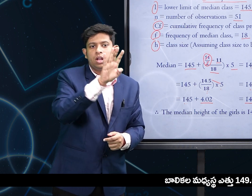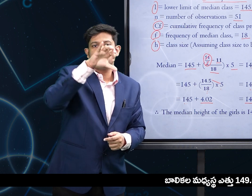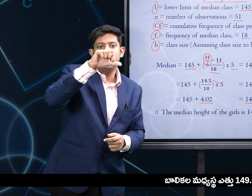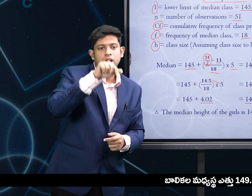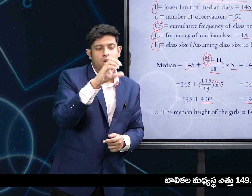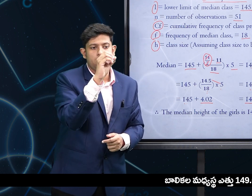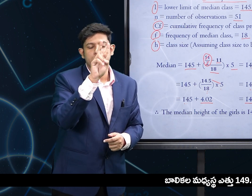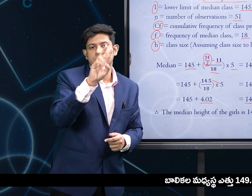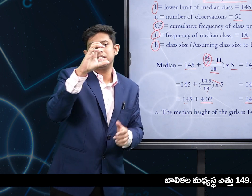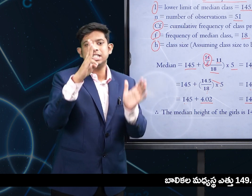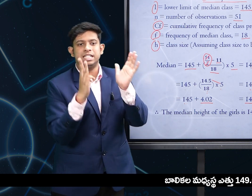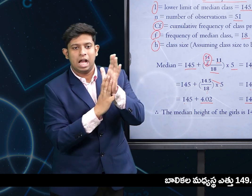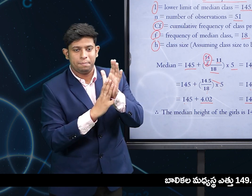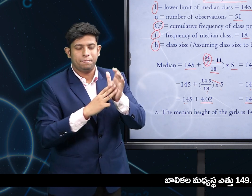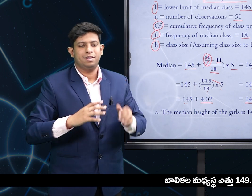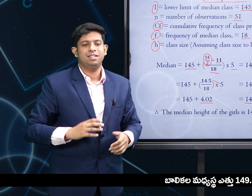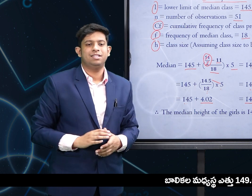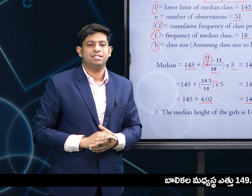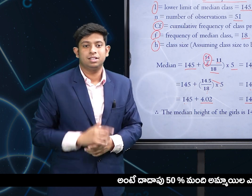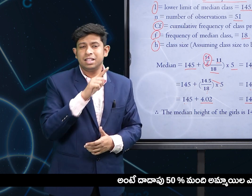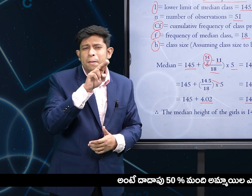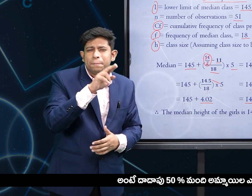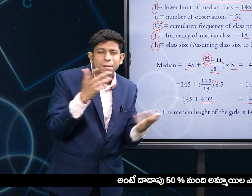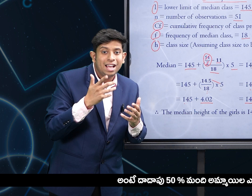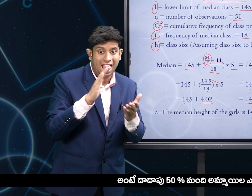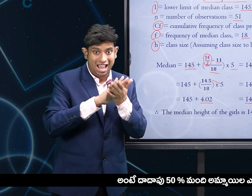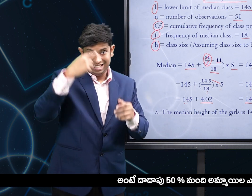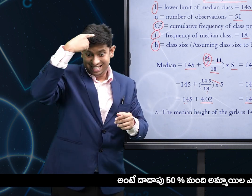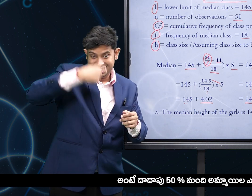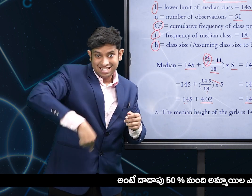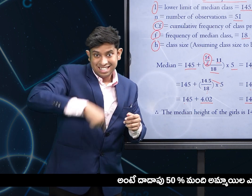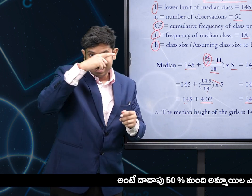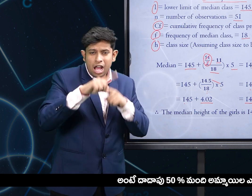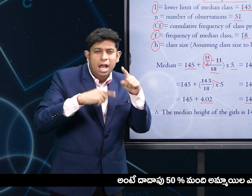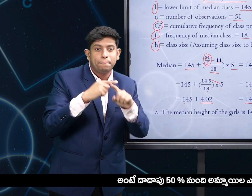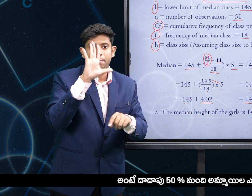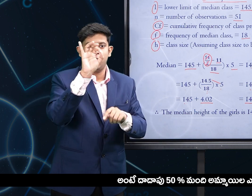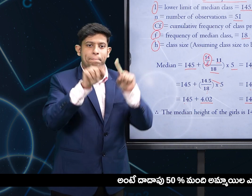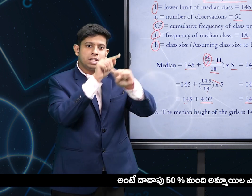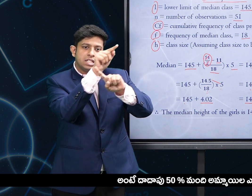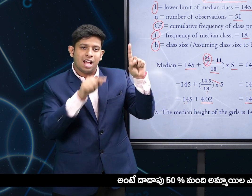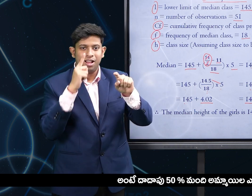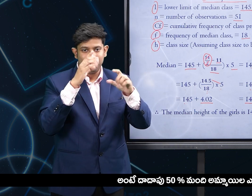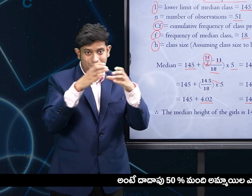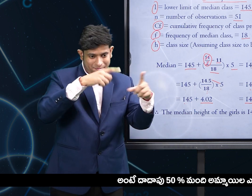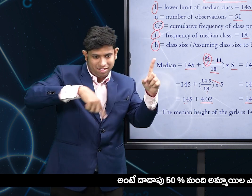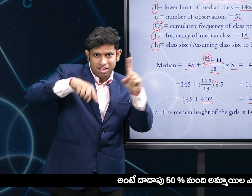149.03 సెంటీమీటర్లు. అంటే దాదాపు 50% మంది అమ్మాయిల ఎత్తు ఈ ఎత్తు